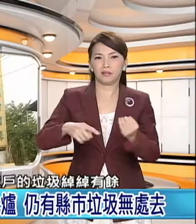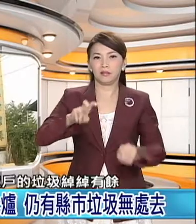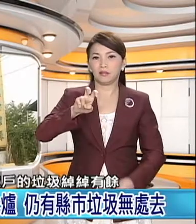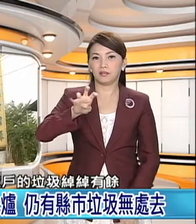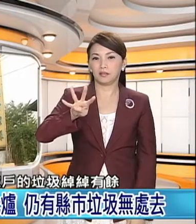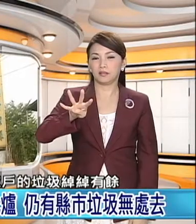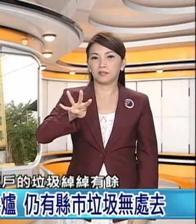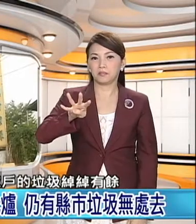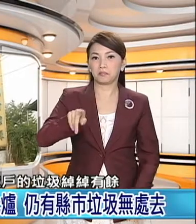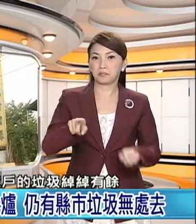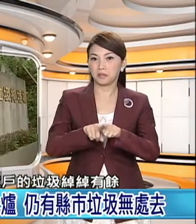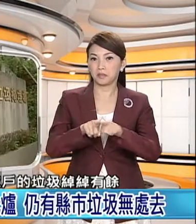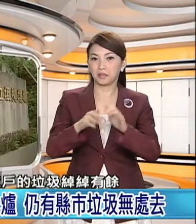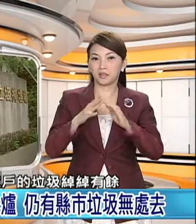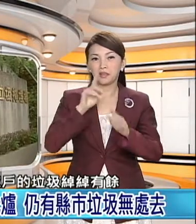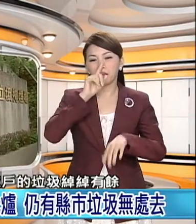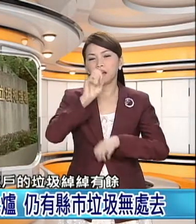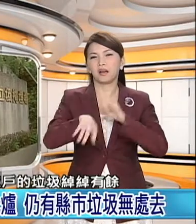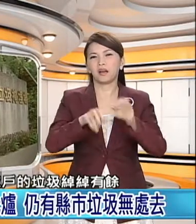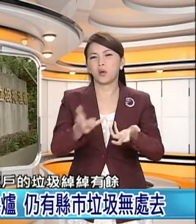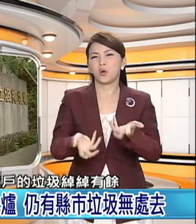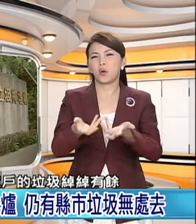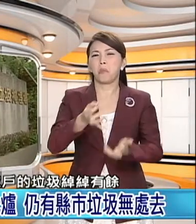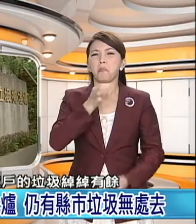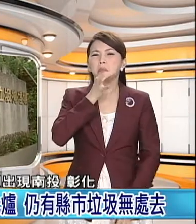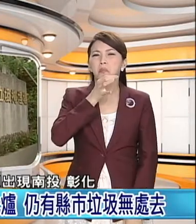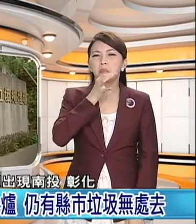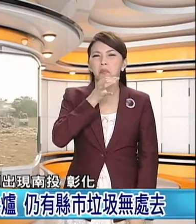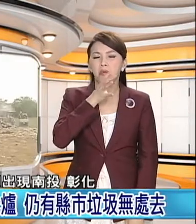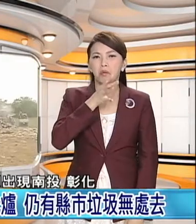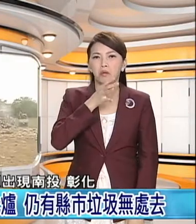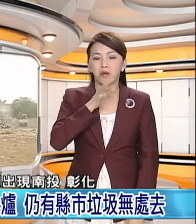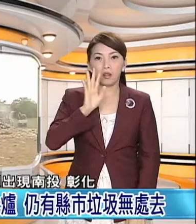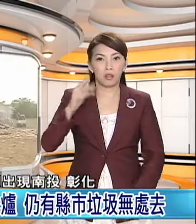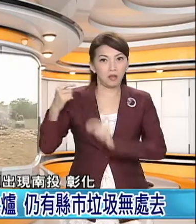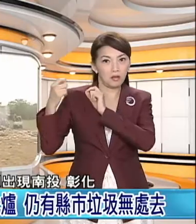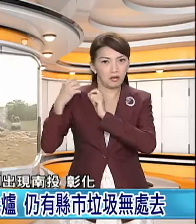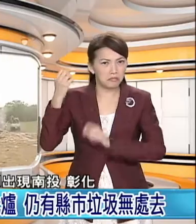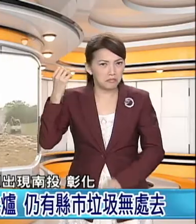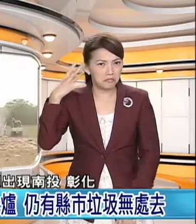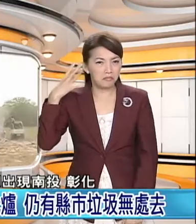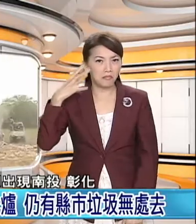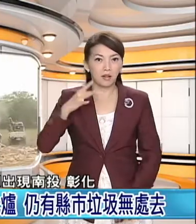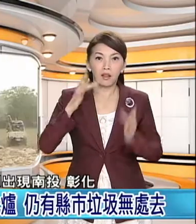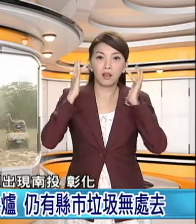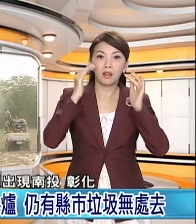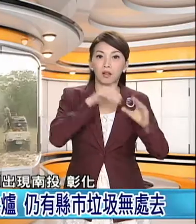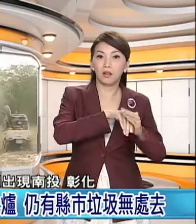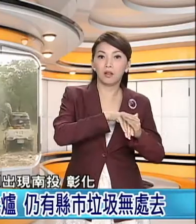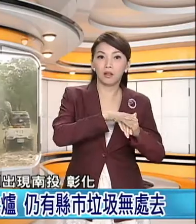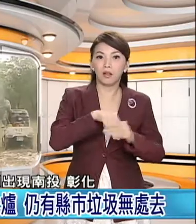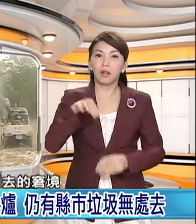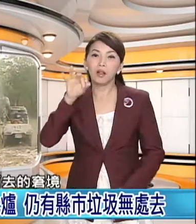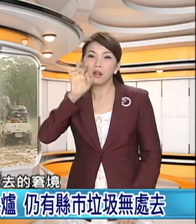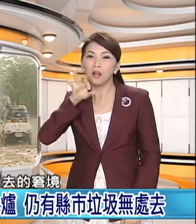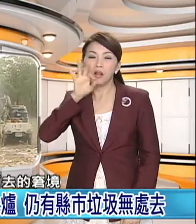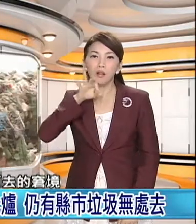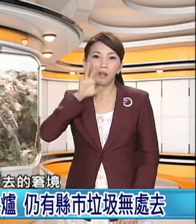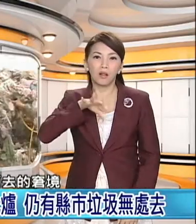般家户的垃圾绰绰有余，不过最近呢，却出现了南投、彰化垃圾无处可去